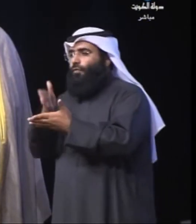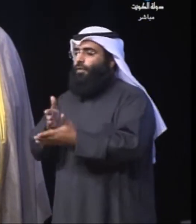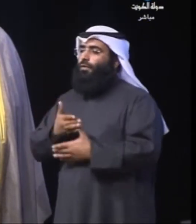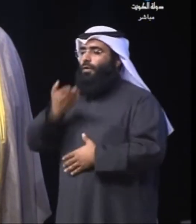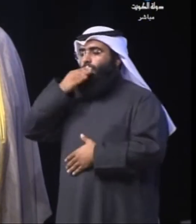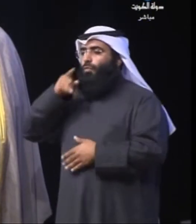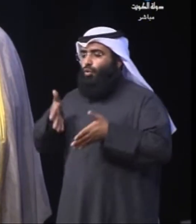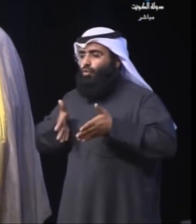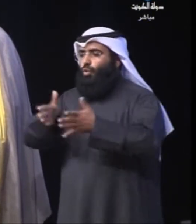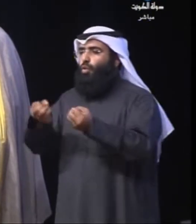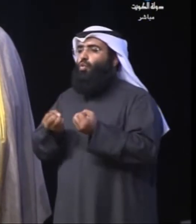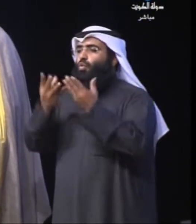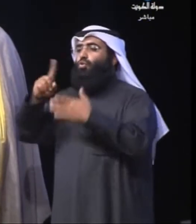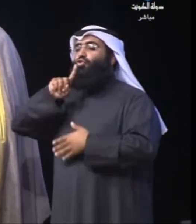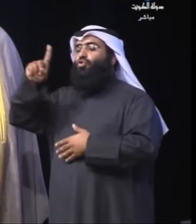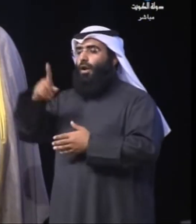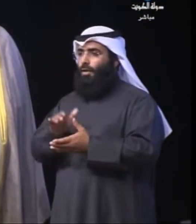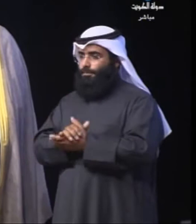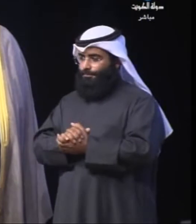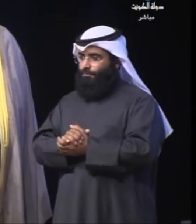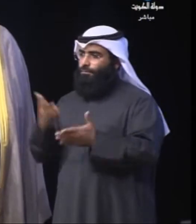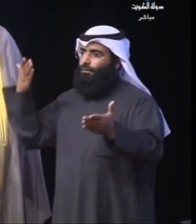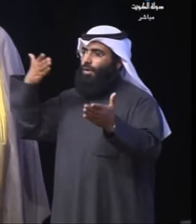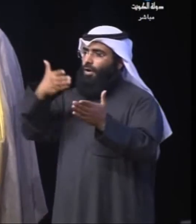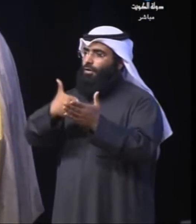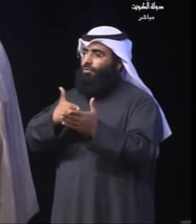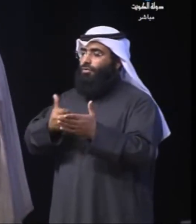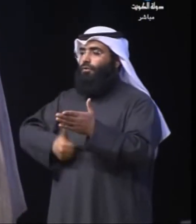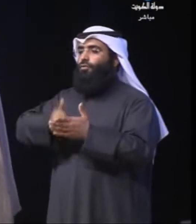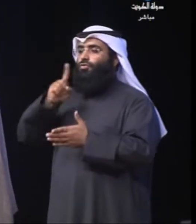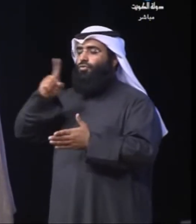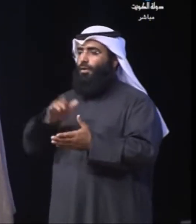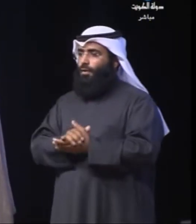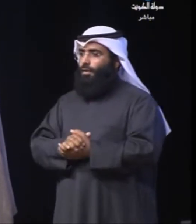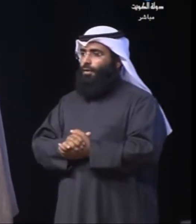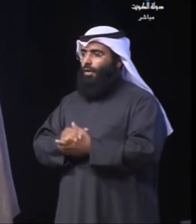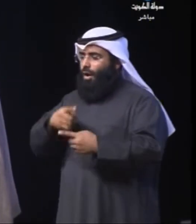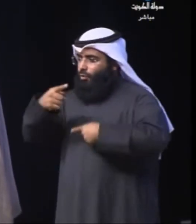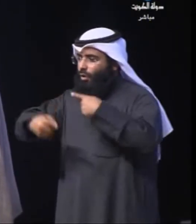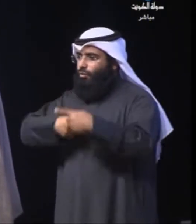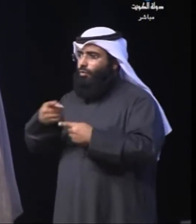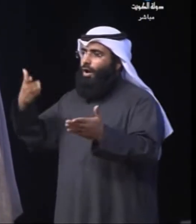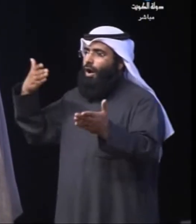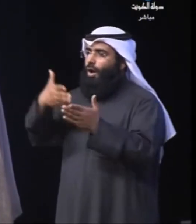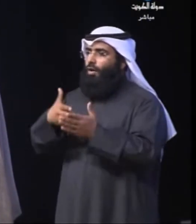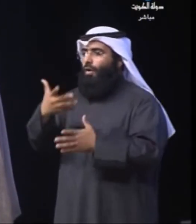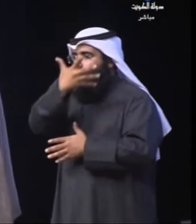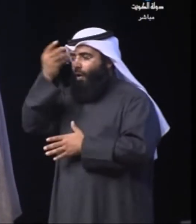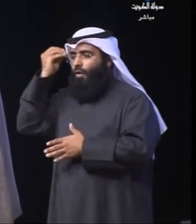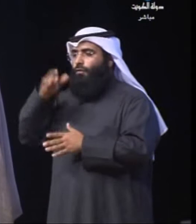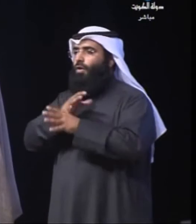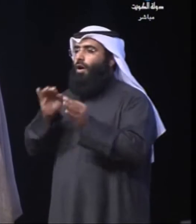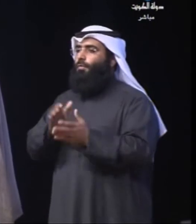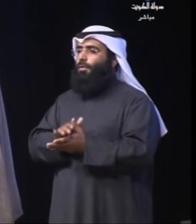النور والهداية ماضون ليحفظوه كاملا بإذن الله تعالى، وفي ذلك فليتنافس